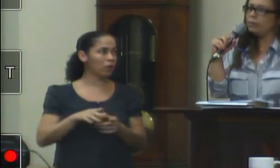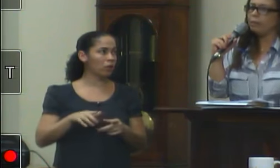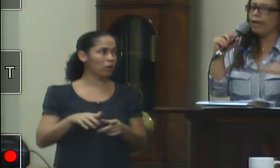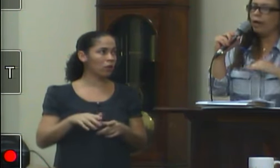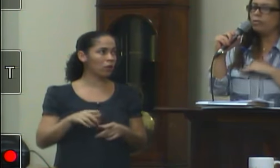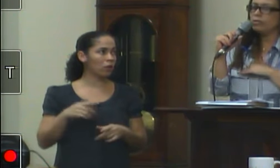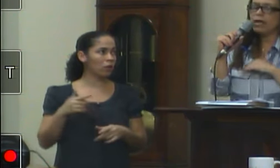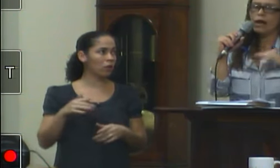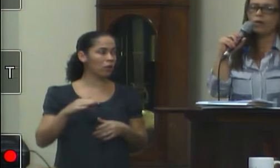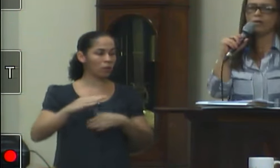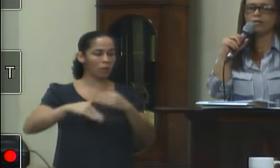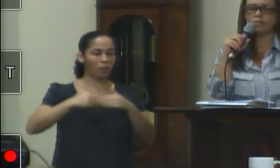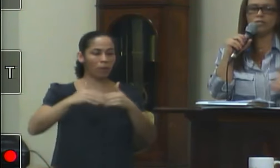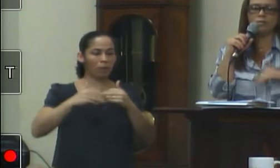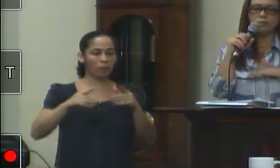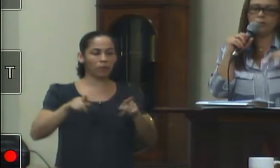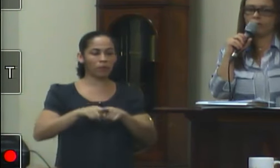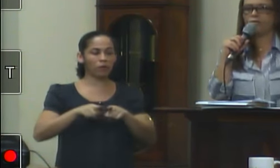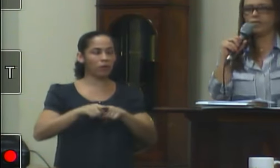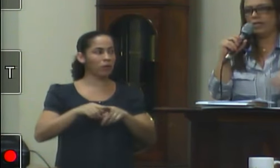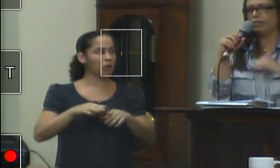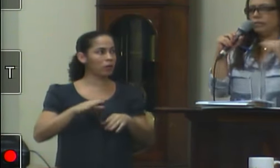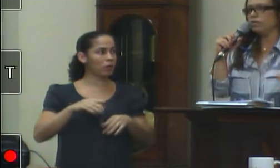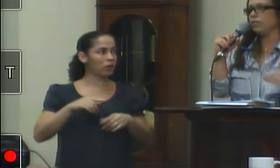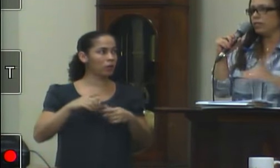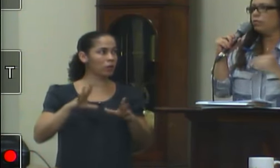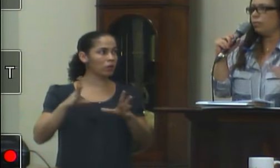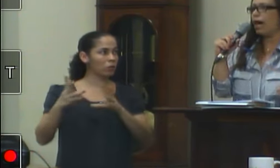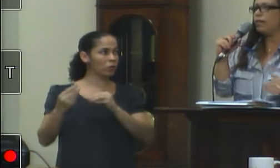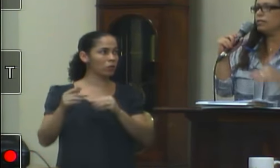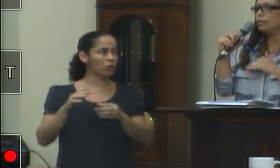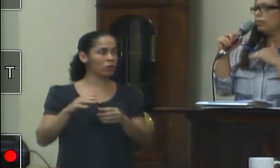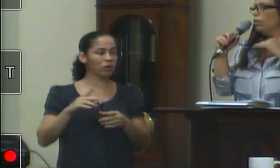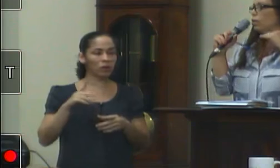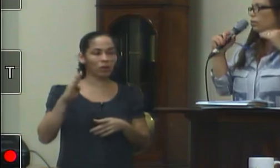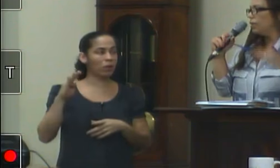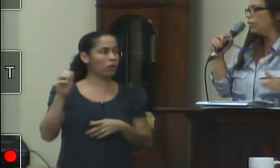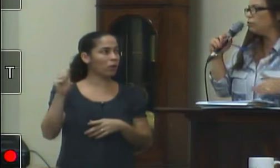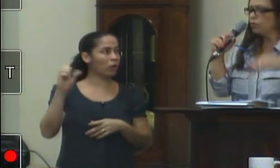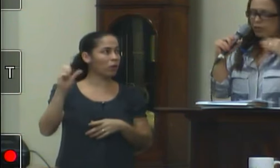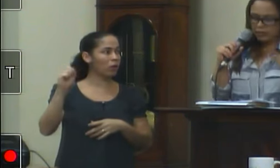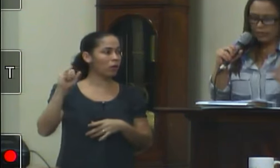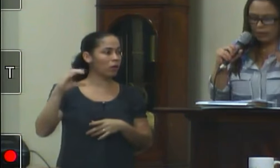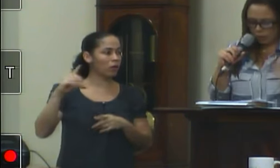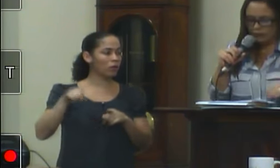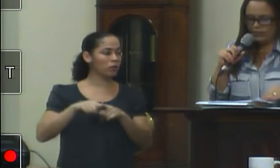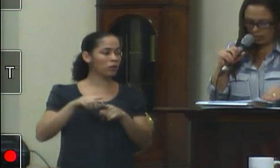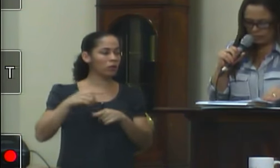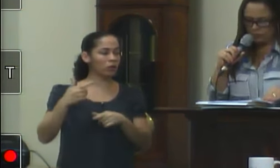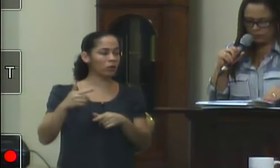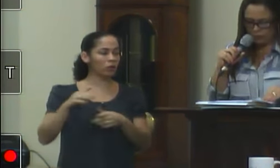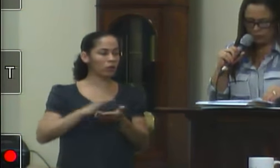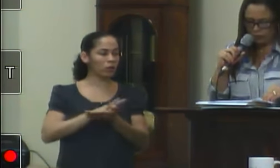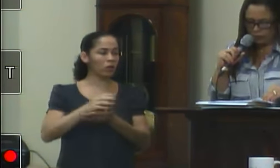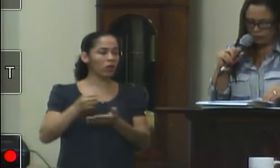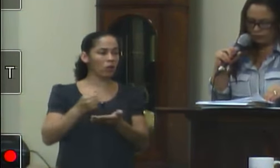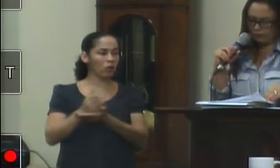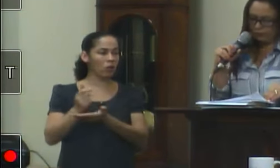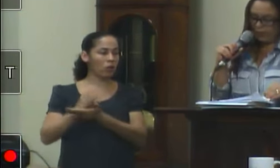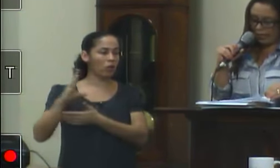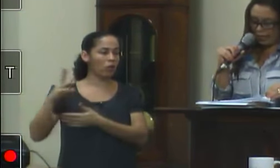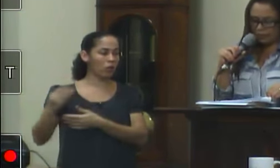toalha de papel no céu, nós não tínhamos papel higiênico, vamos dizer assim, o básico, o material de limpeza, sabão, fizemos o